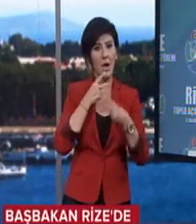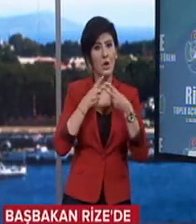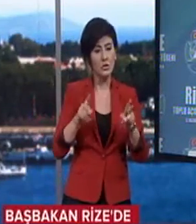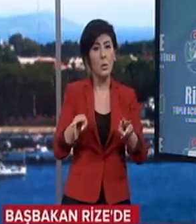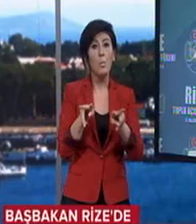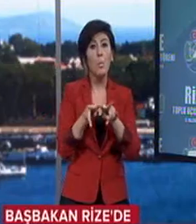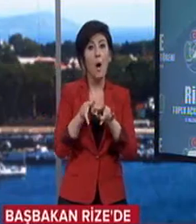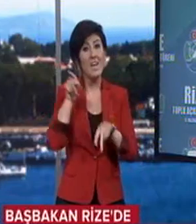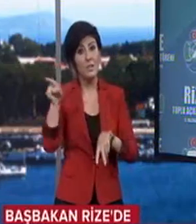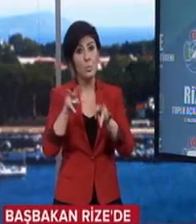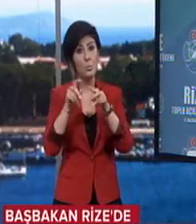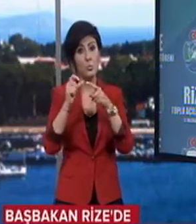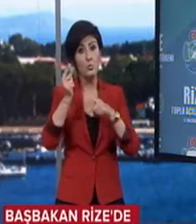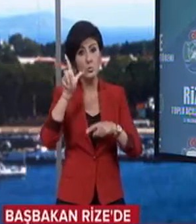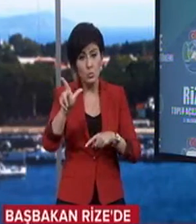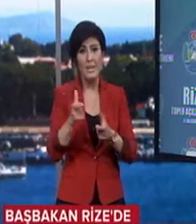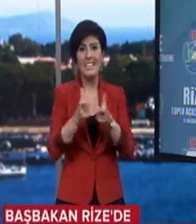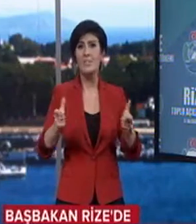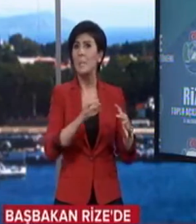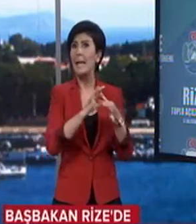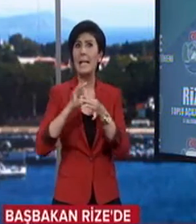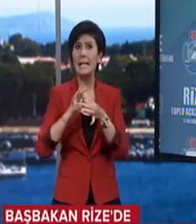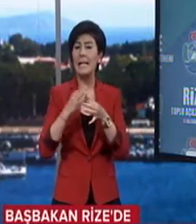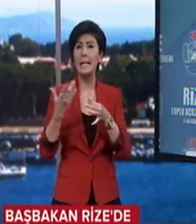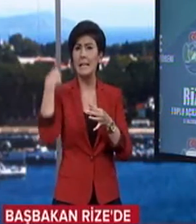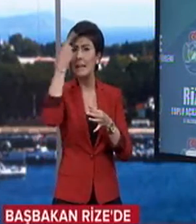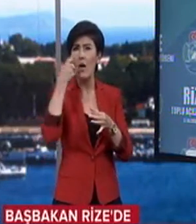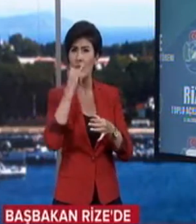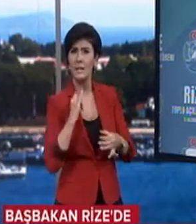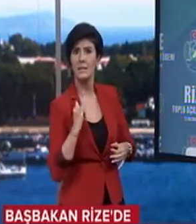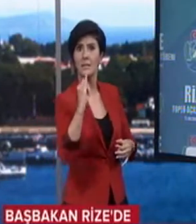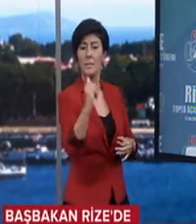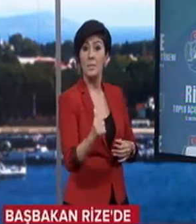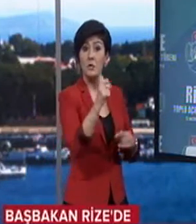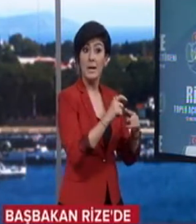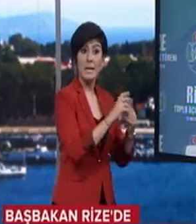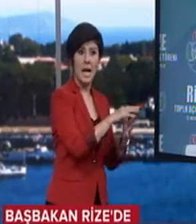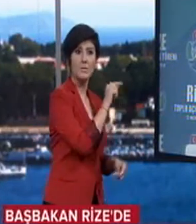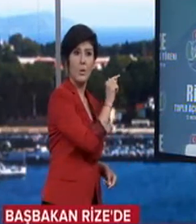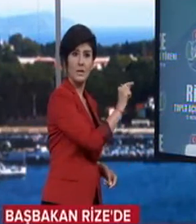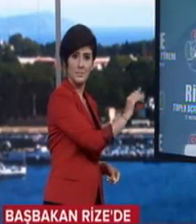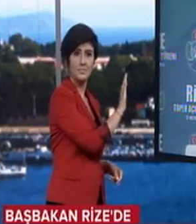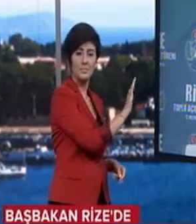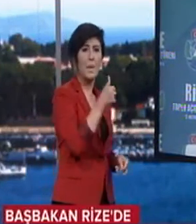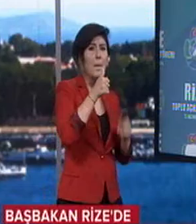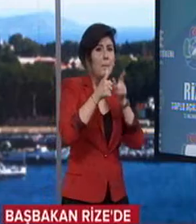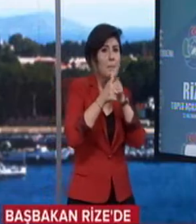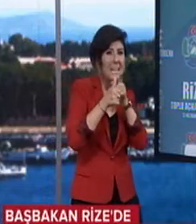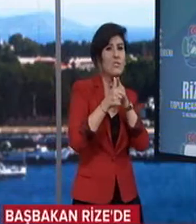açıkladı. Muhalefetin Musul'daki gelişmelerle ilgili sergilediği tavra tepki gösteren Başbakan Erdoğan, "Birinci